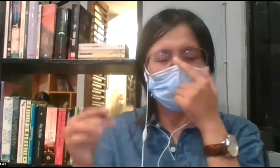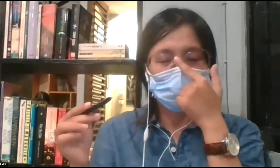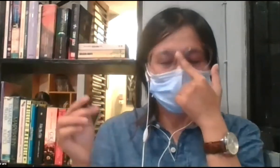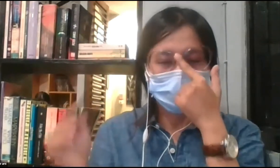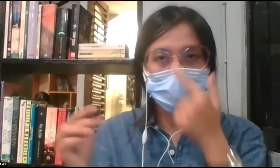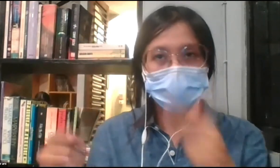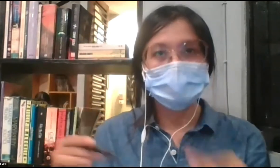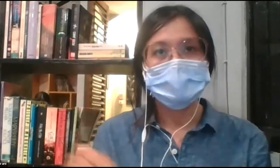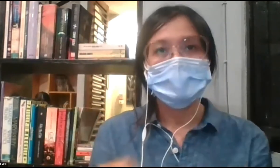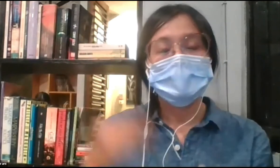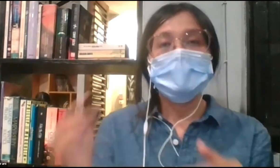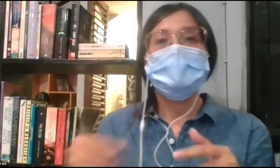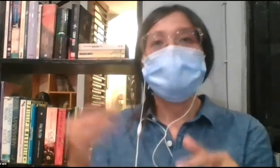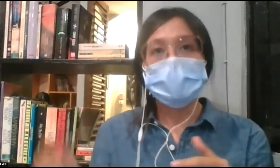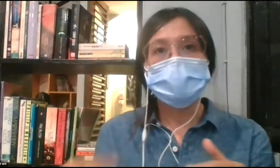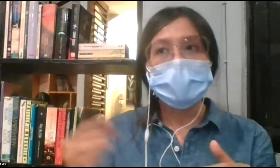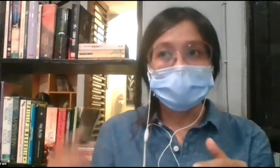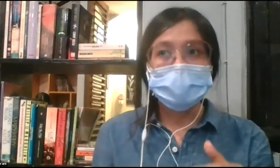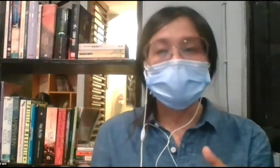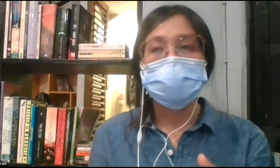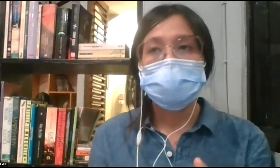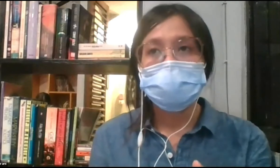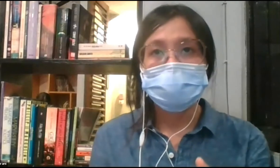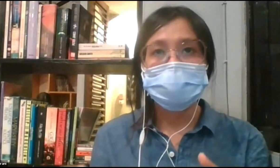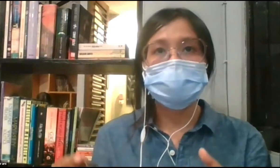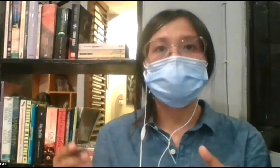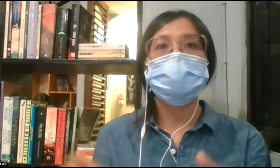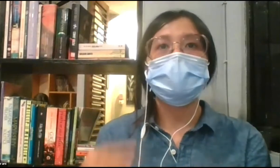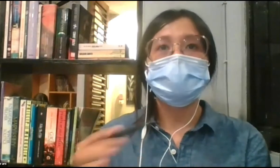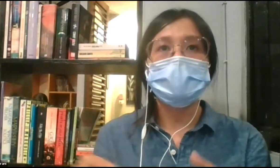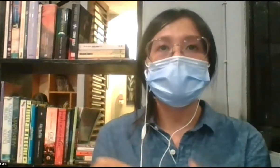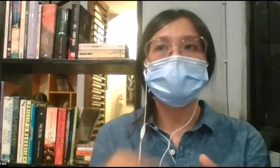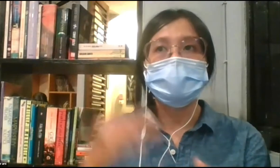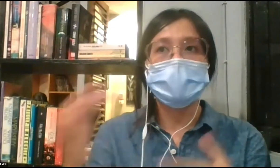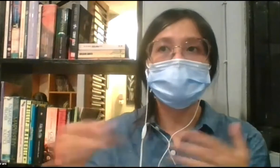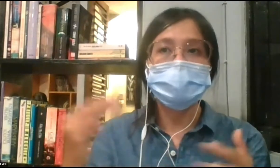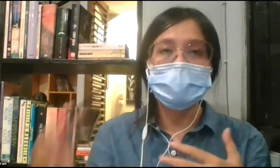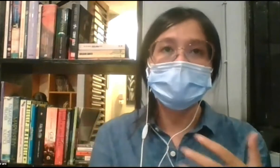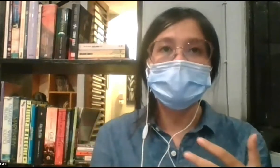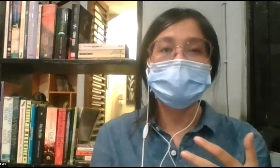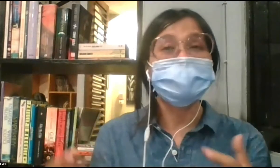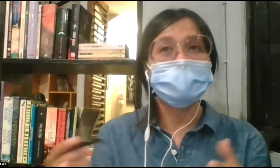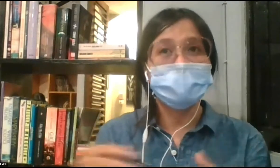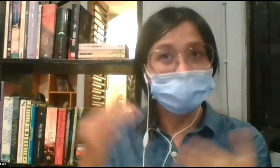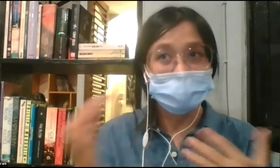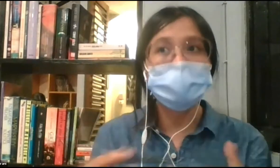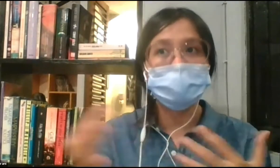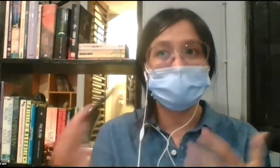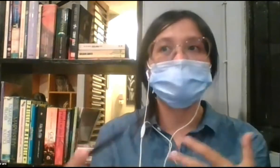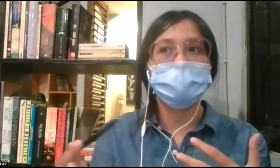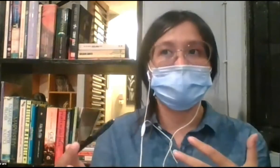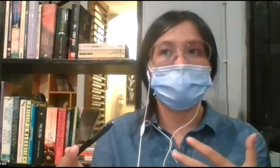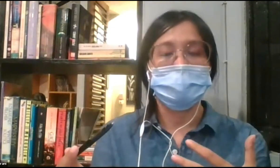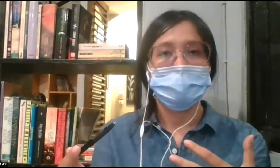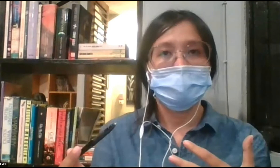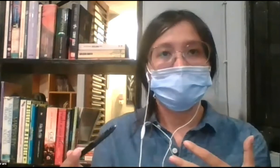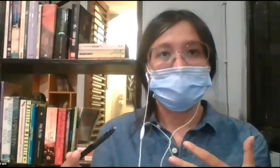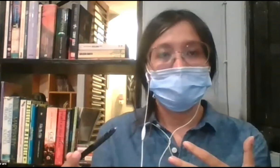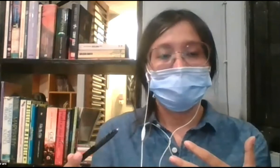misalnya yang kedua adalah bagaimana orang-orang yang dipasung ini menjalani kehidupan